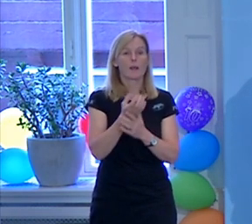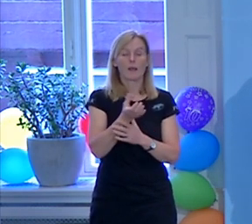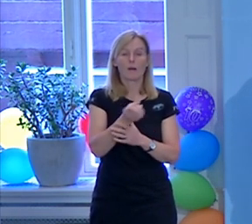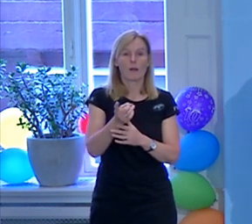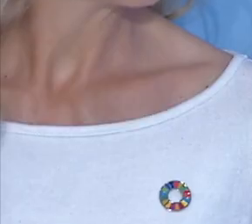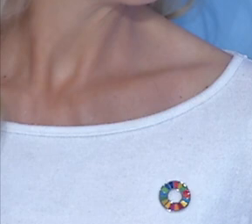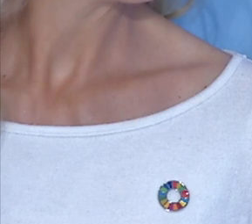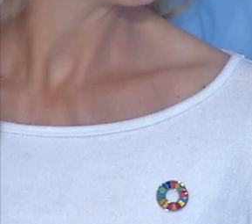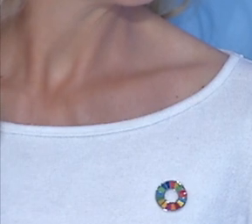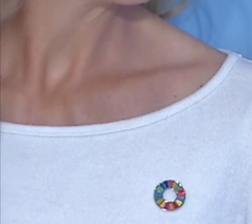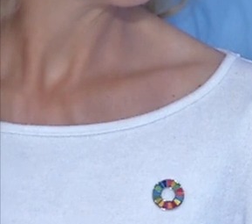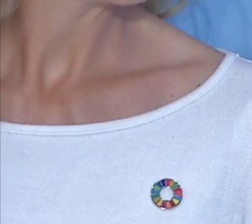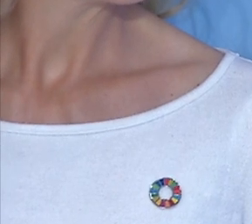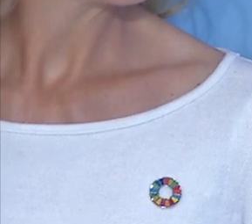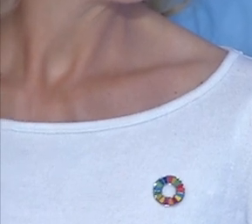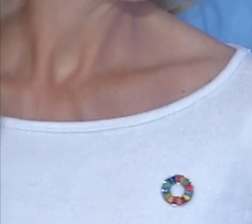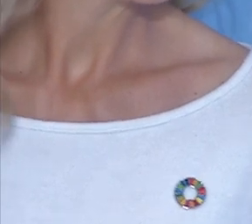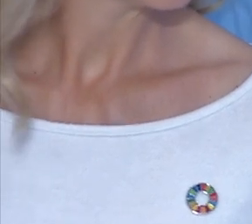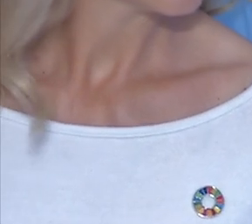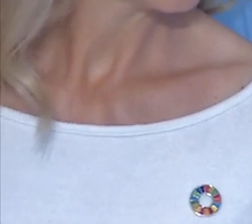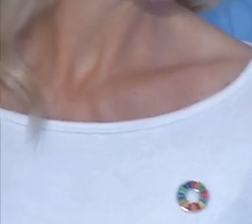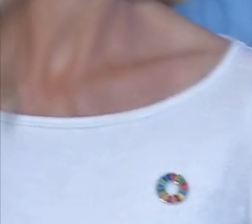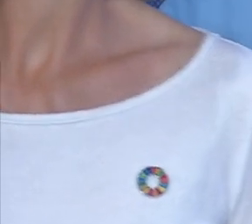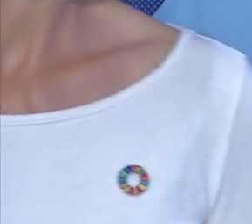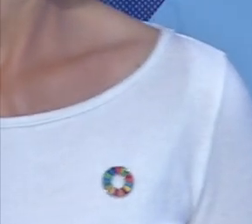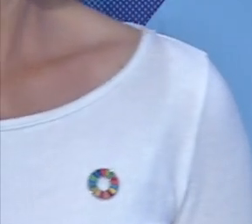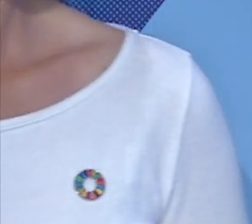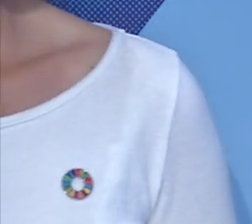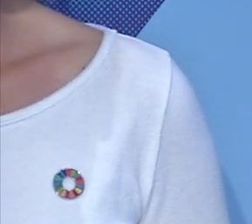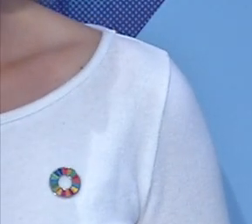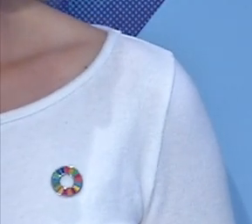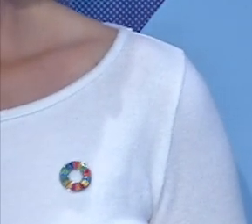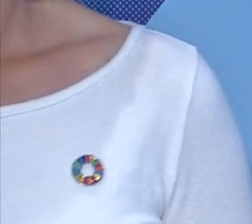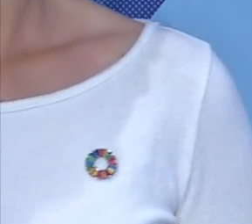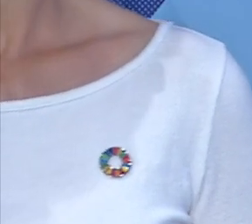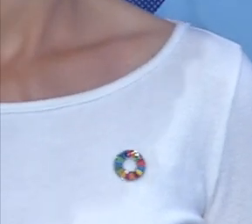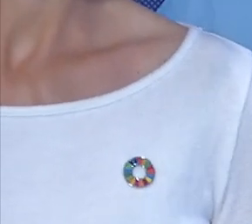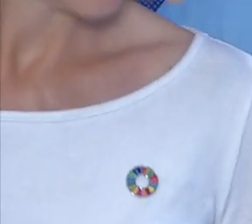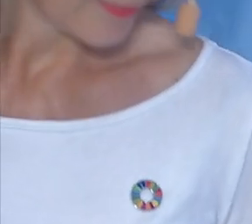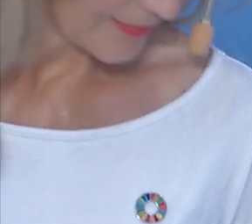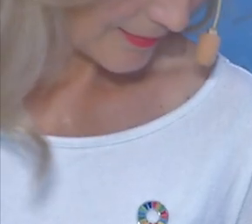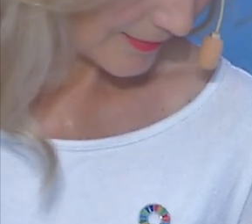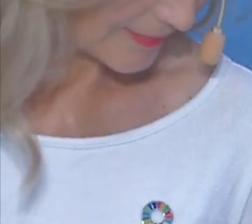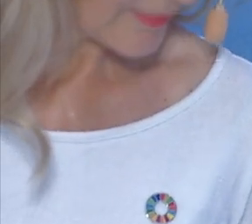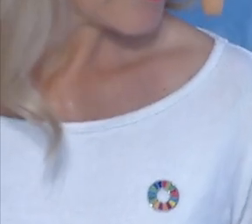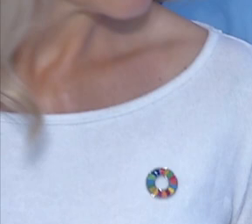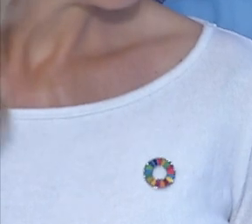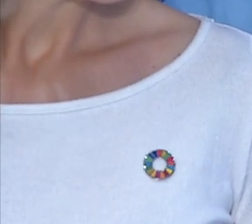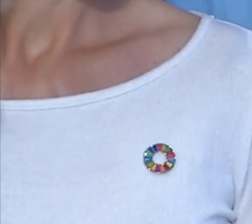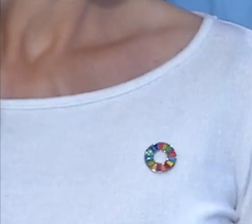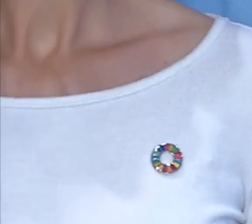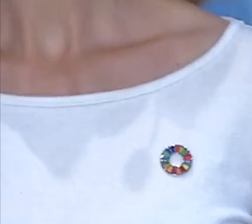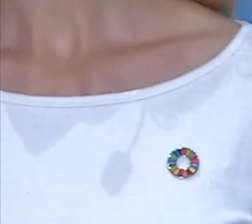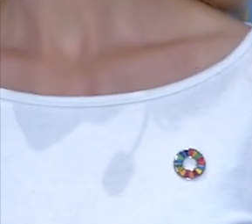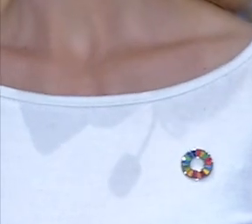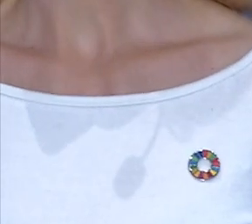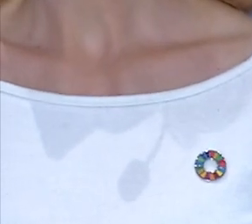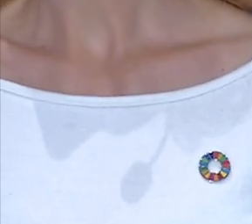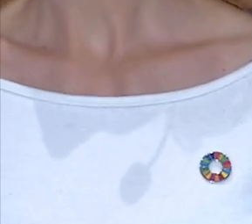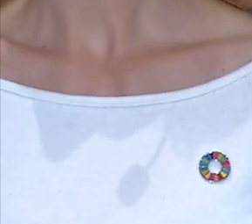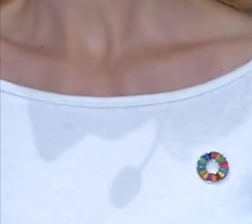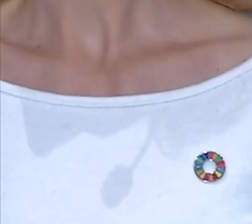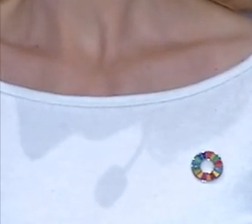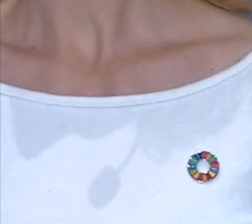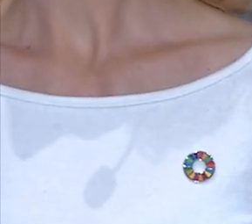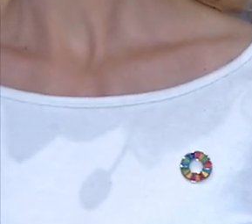är jätteprofessionella på detta. För att underlätta för de personerna. Men det är klart som arbetsgivare då, det kostar ju en slant. Men med